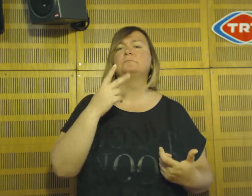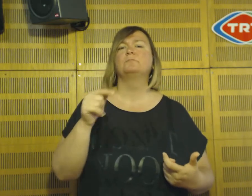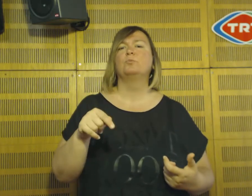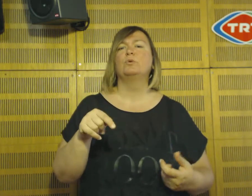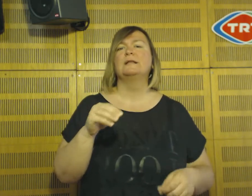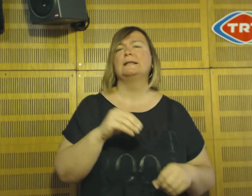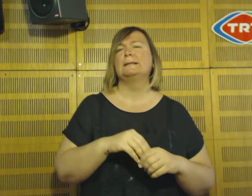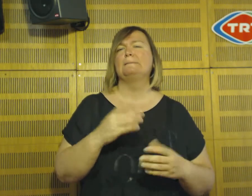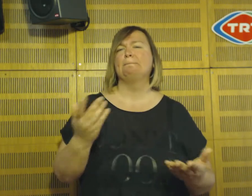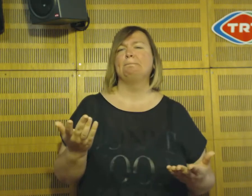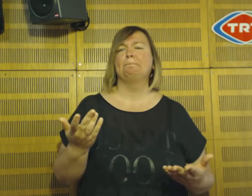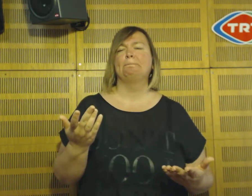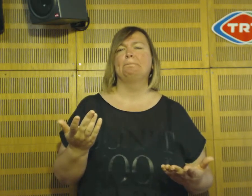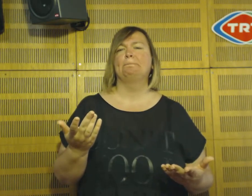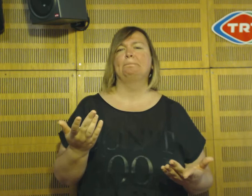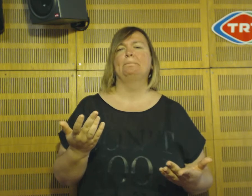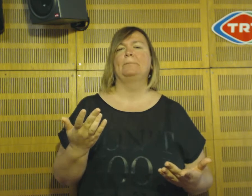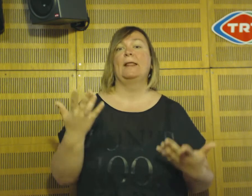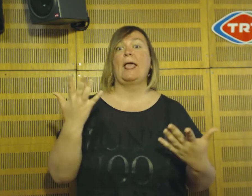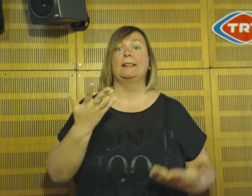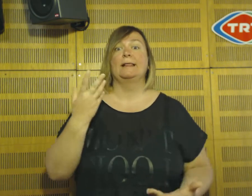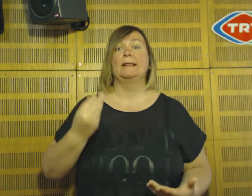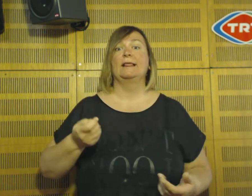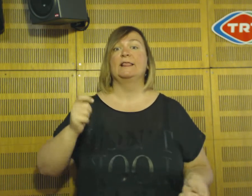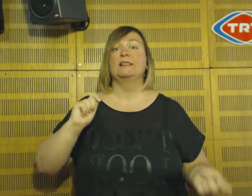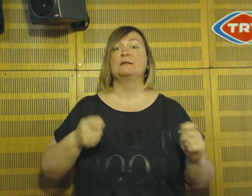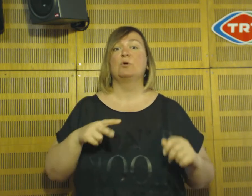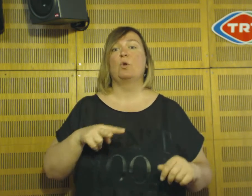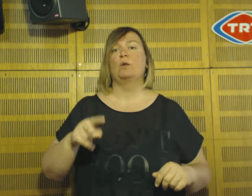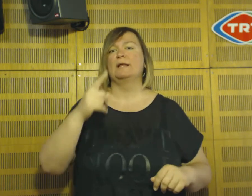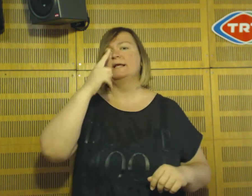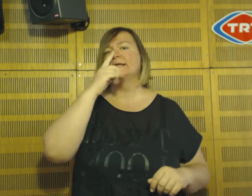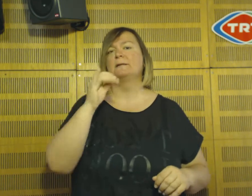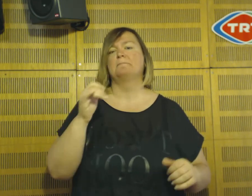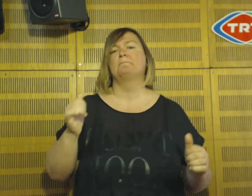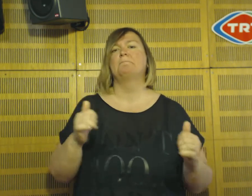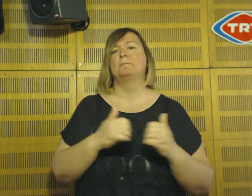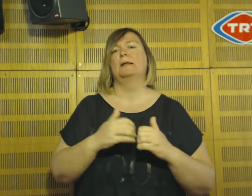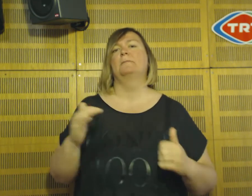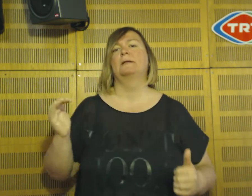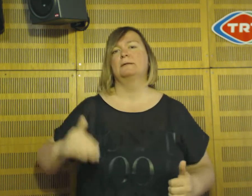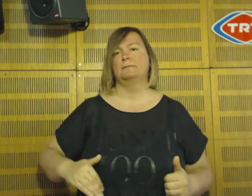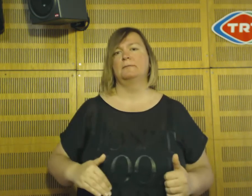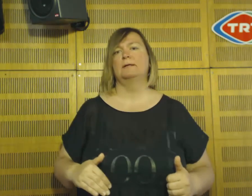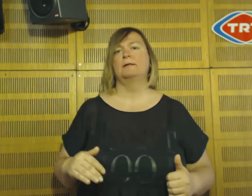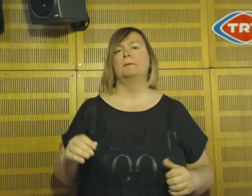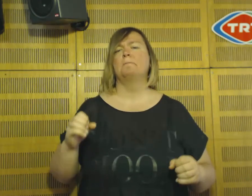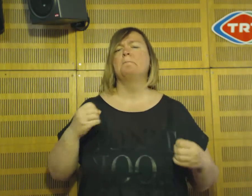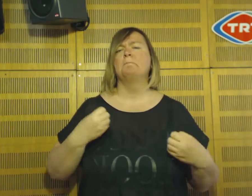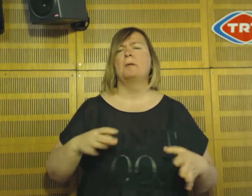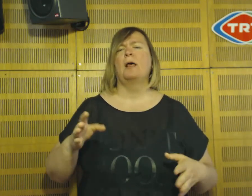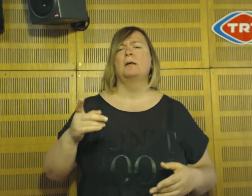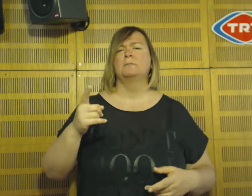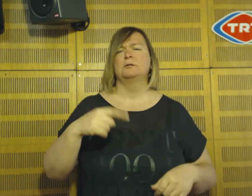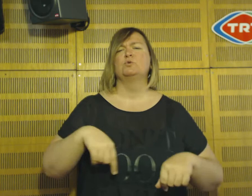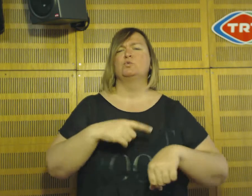ilgili şey vardır. En iyi değiştirme yolu insanları bir araya getirmektir. Bırakın bir süre beraber vakit